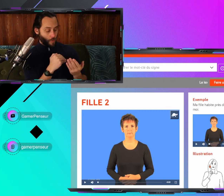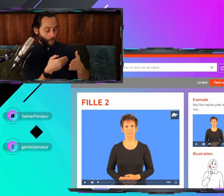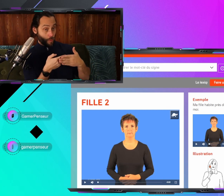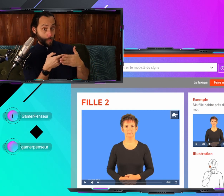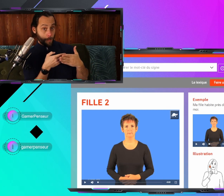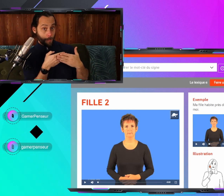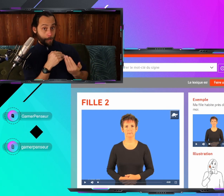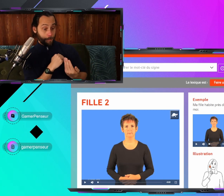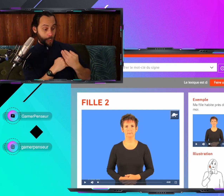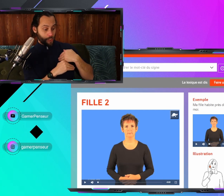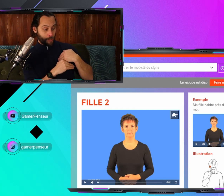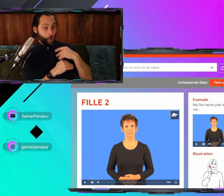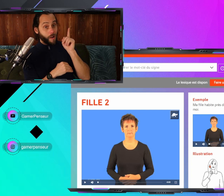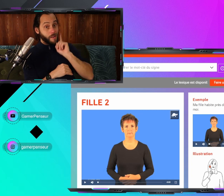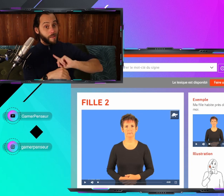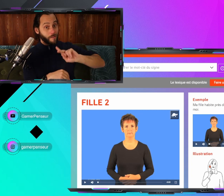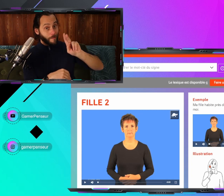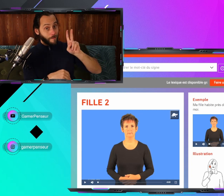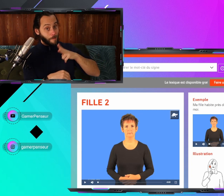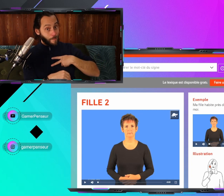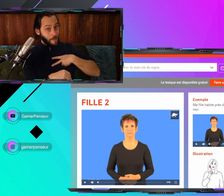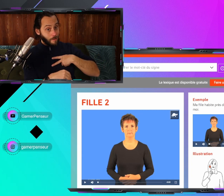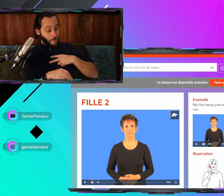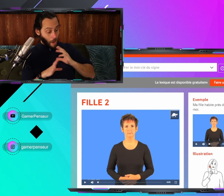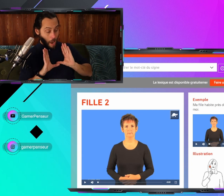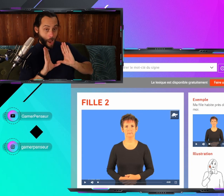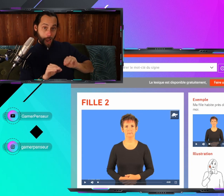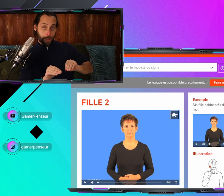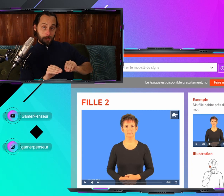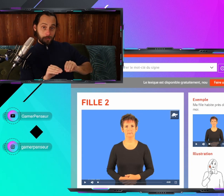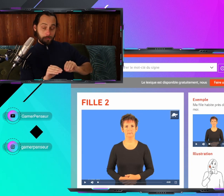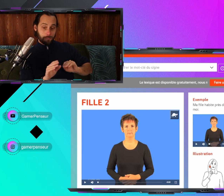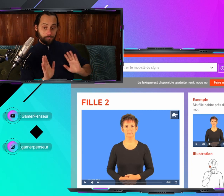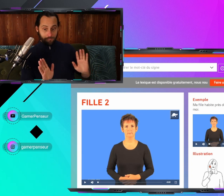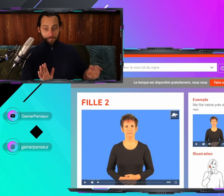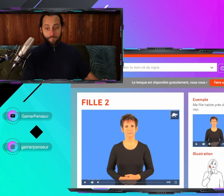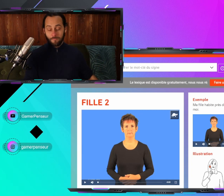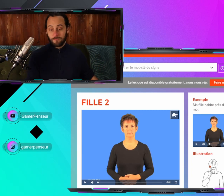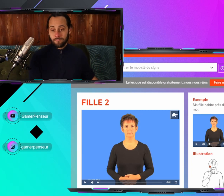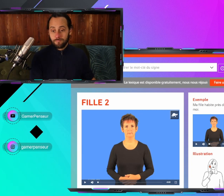Donc, près de chez moi, Fipi habite.